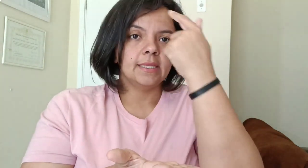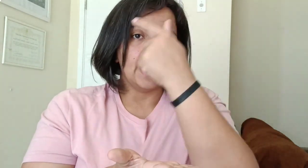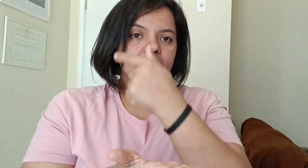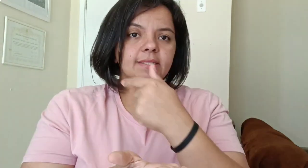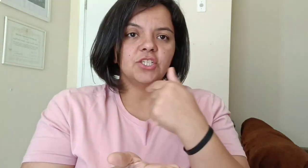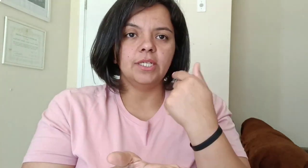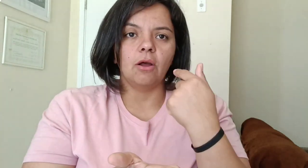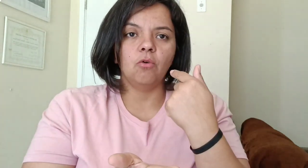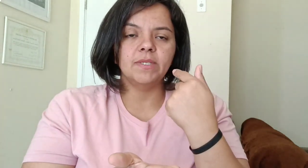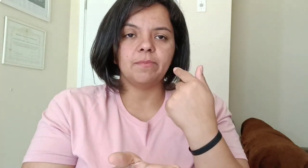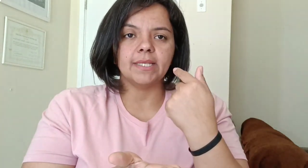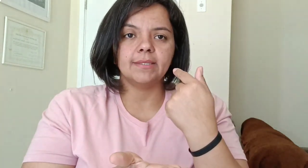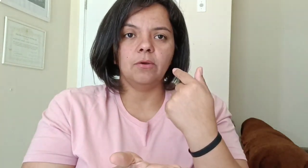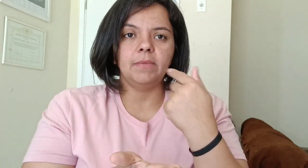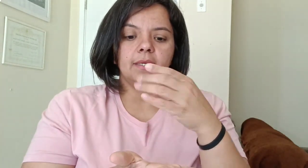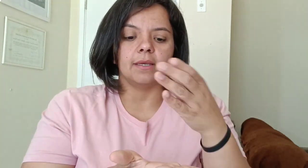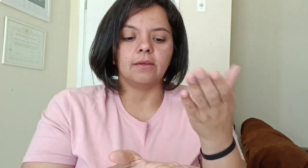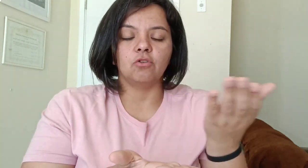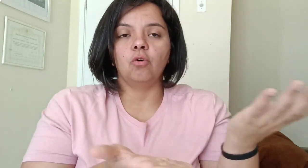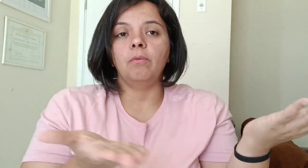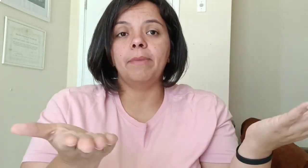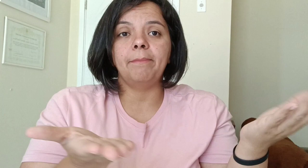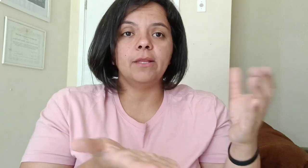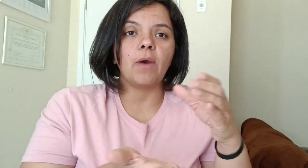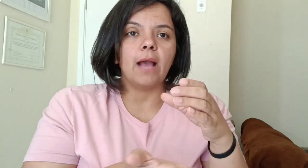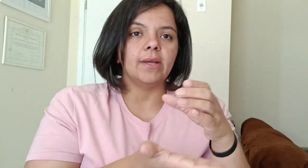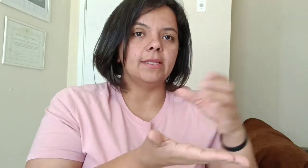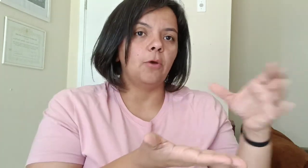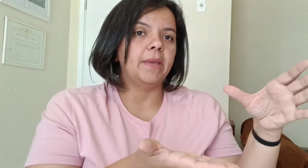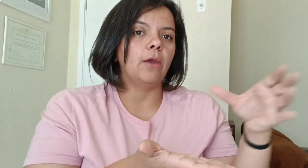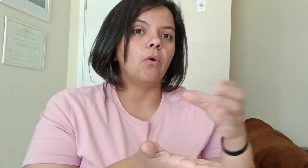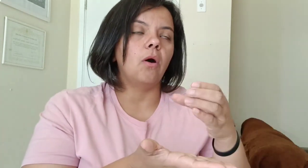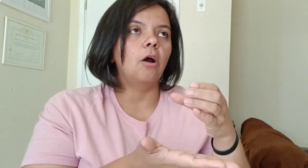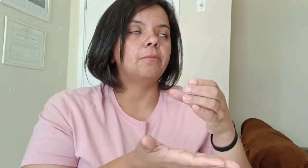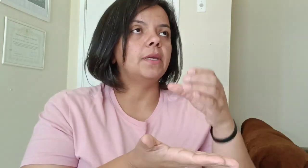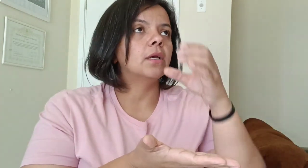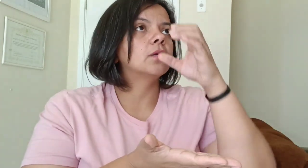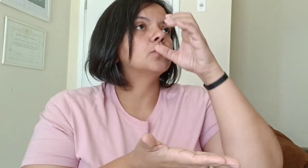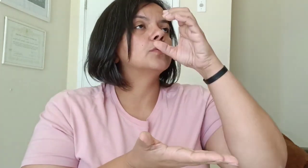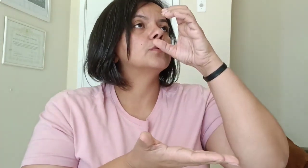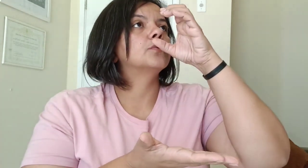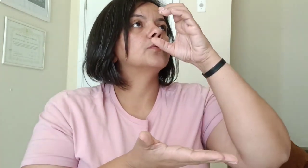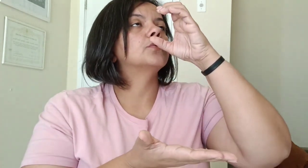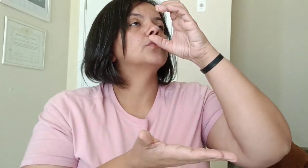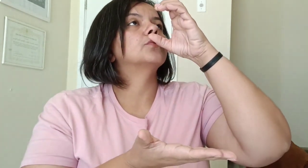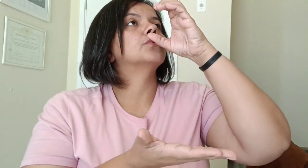Tá exigindo alguma expressão minha? Eu tô bebendo água aqui, né? Eu peguei o copo e...